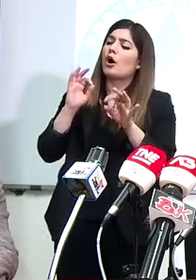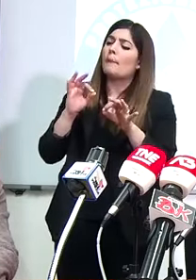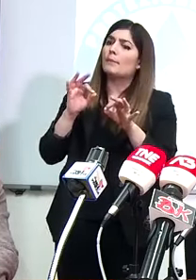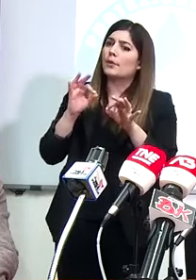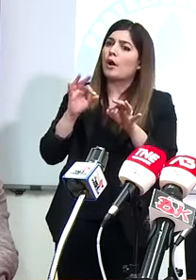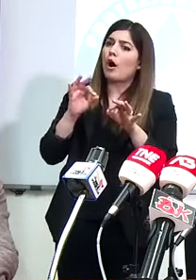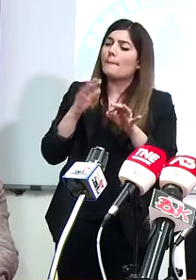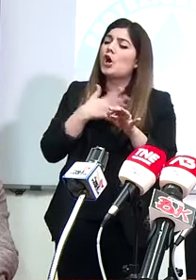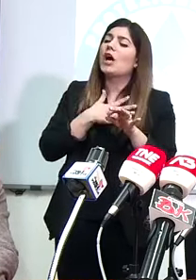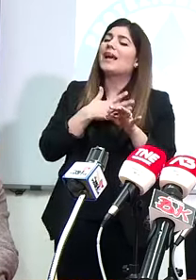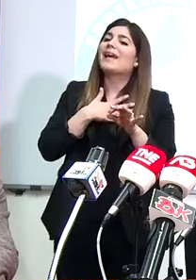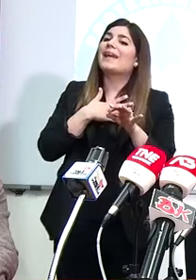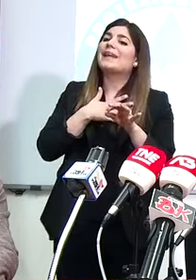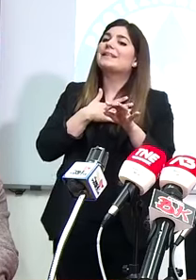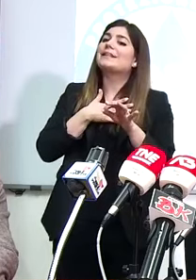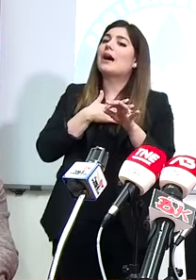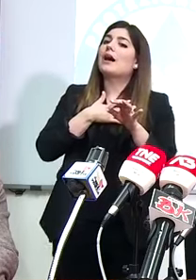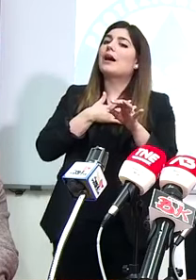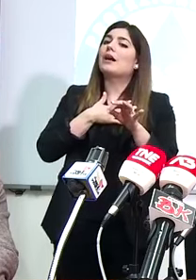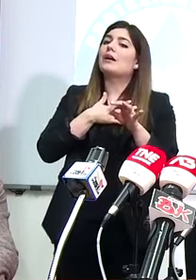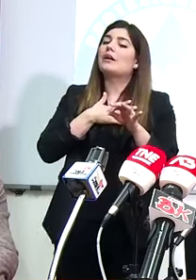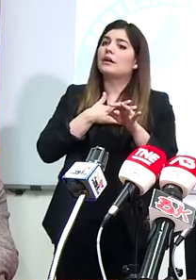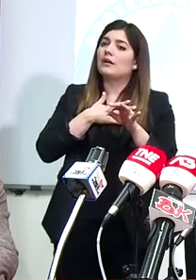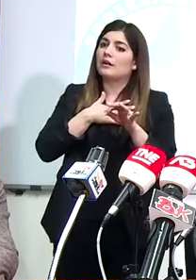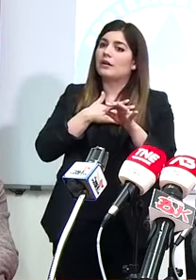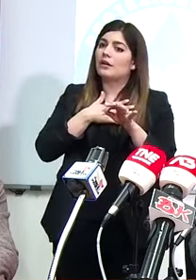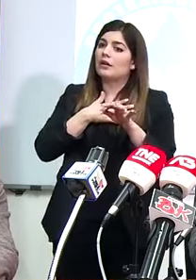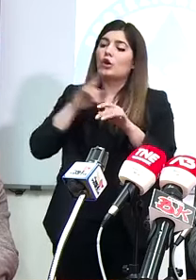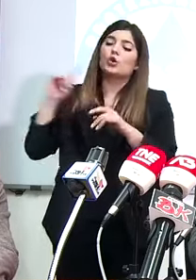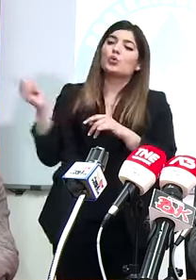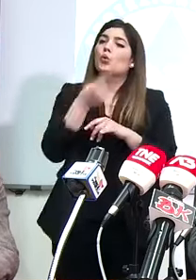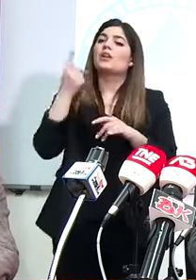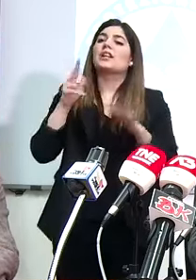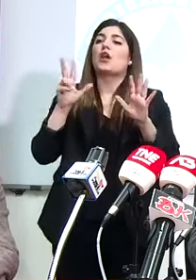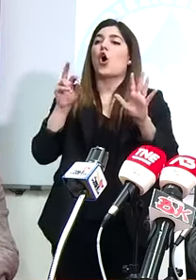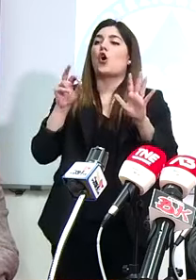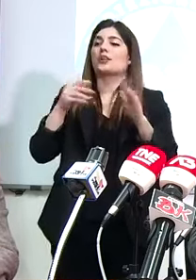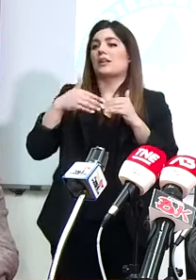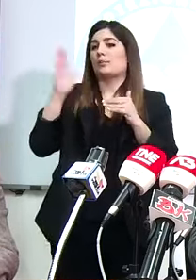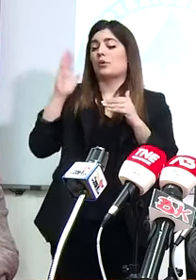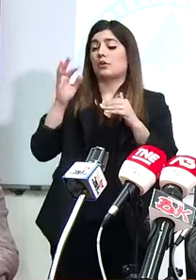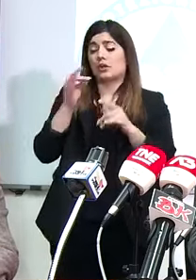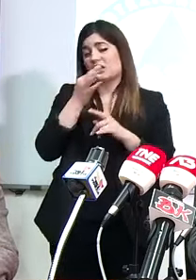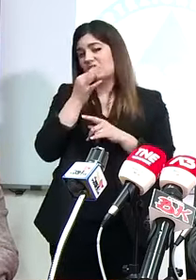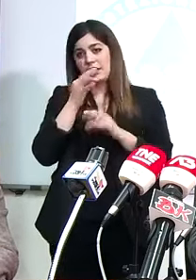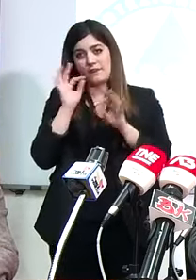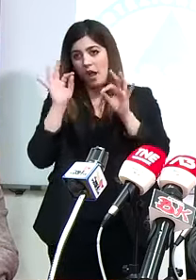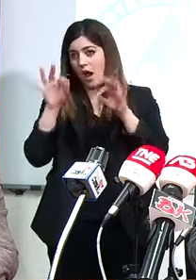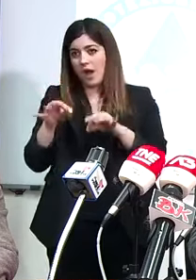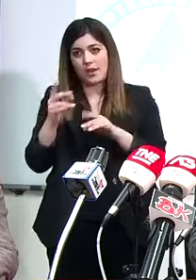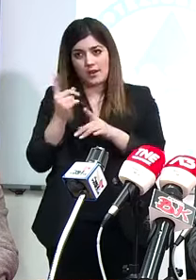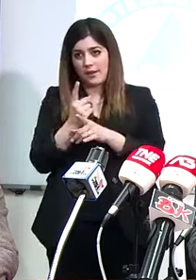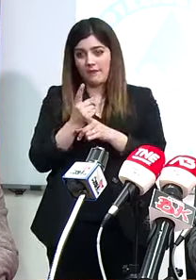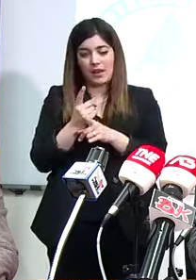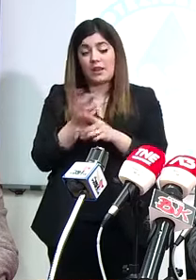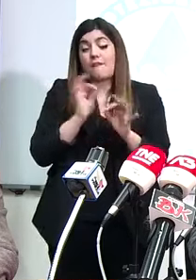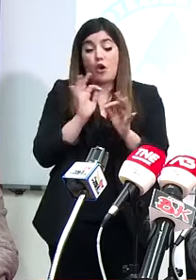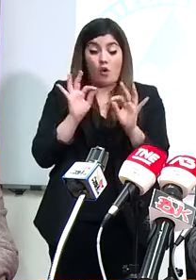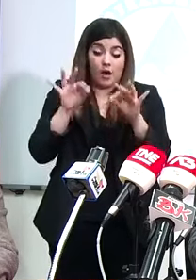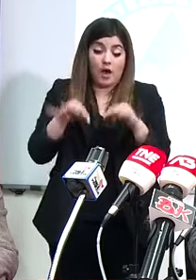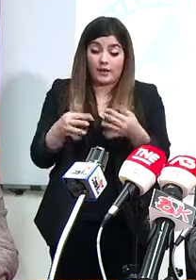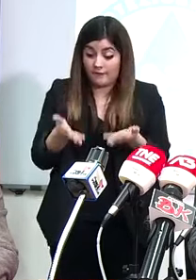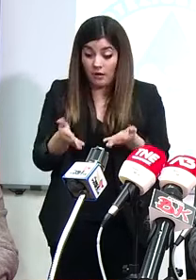questi sono tutti ovvero tanti allora ripresa animati e qualcuno che era della corte del 41 per